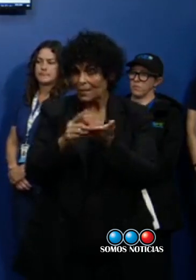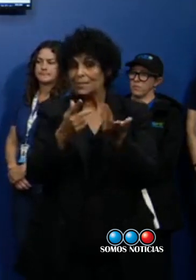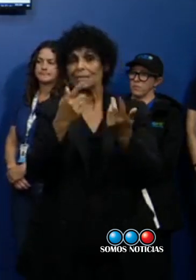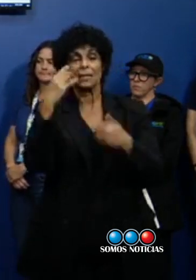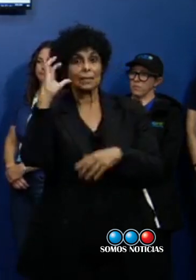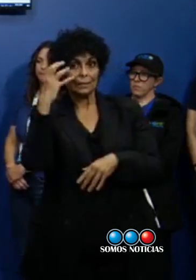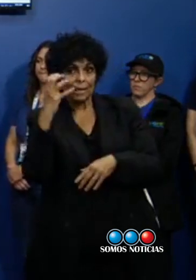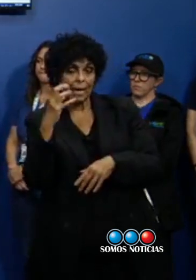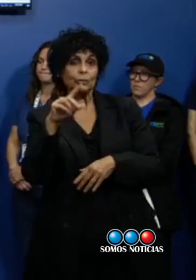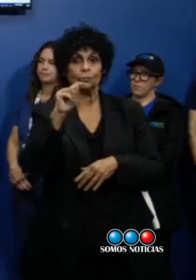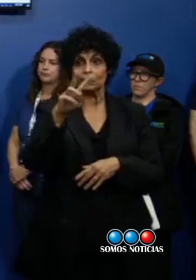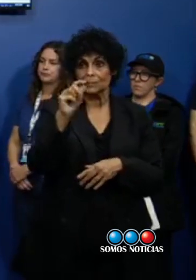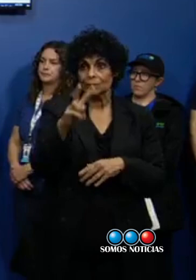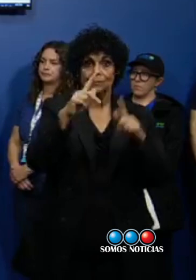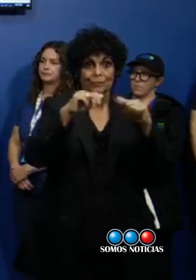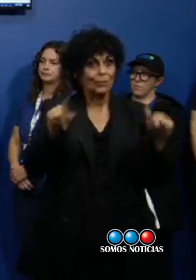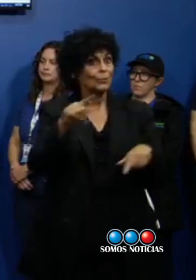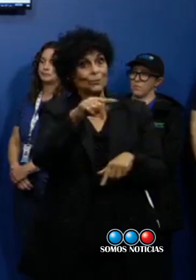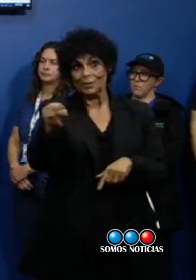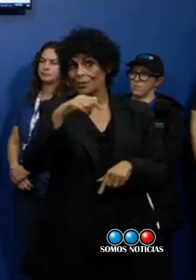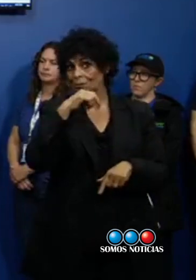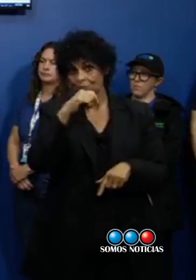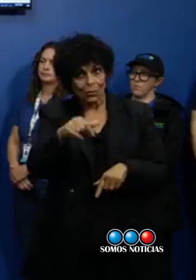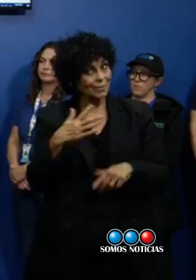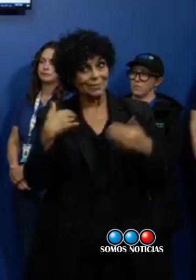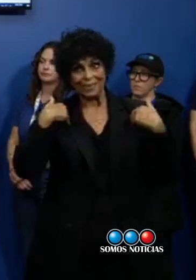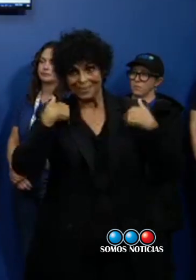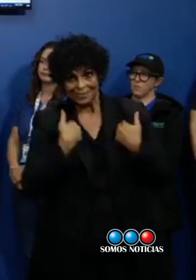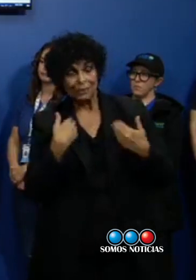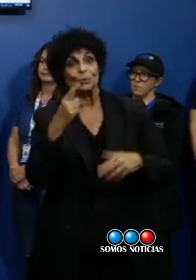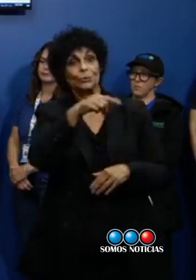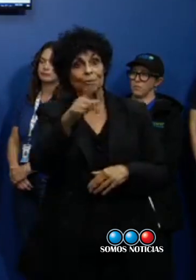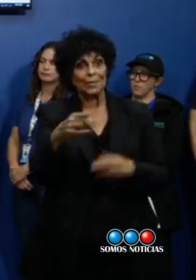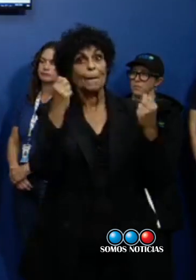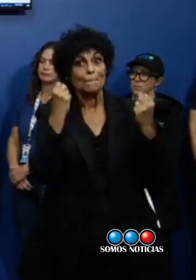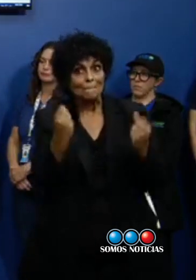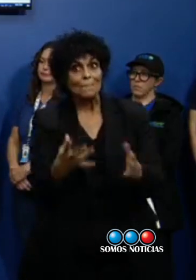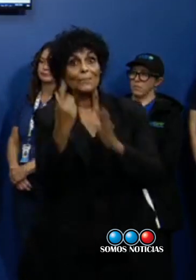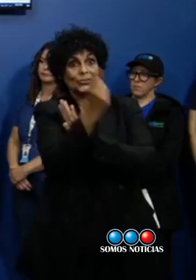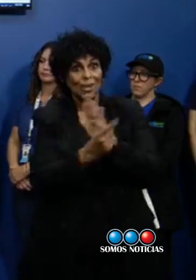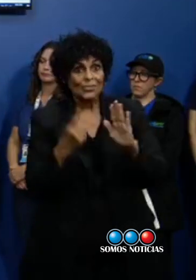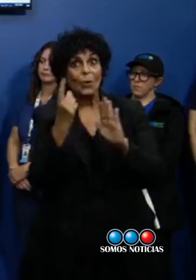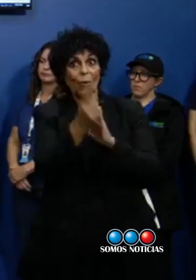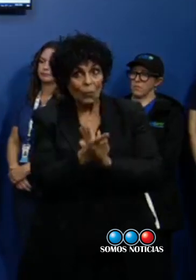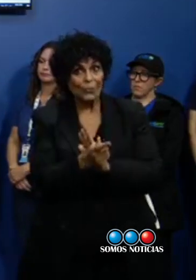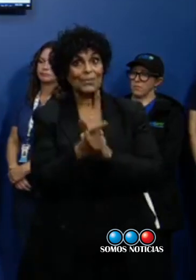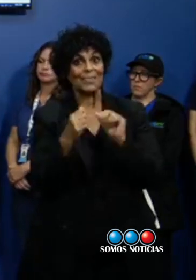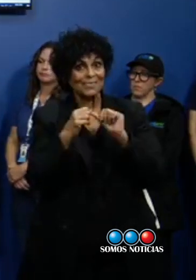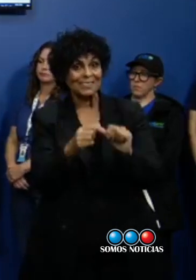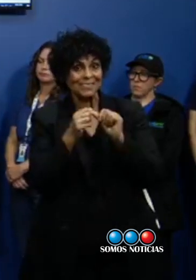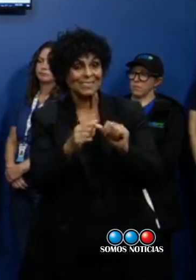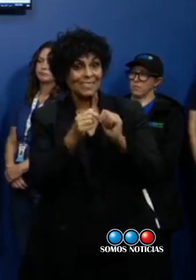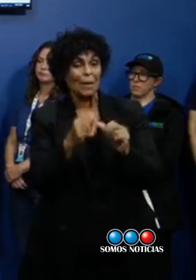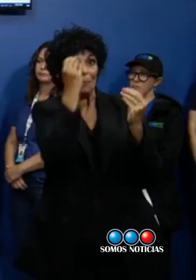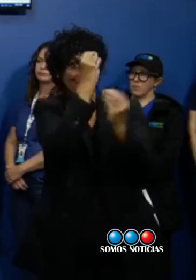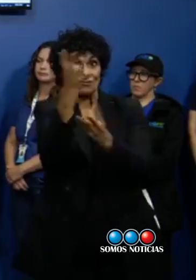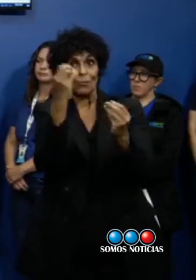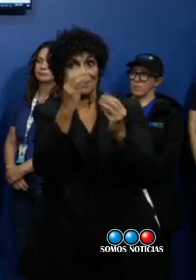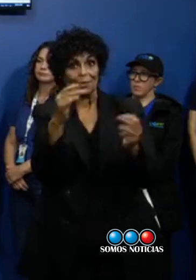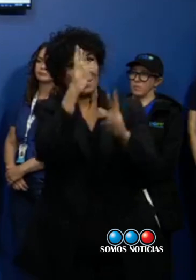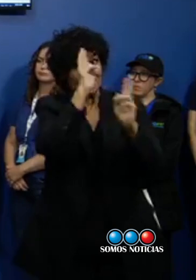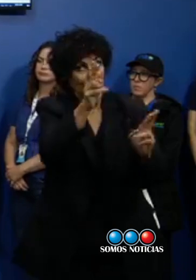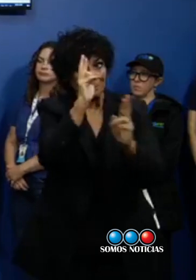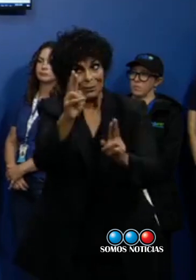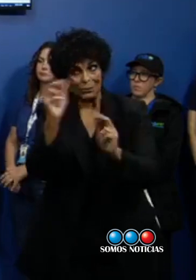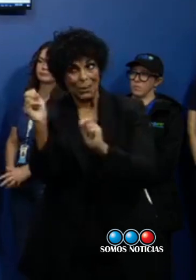que también ustedes no han descansado han pasado largas horas para mantenernos a todos informados Mi respeto